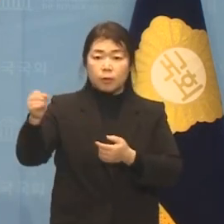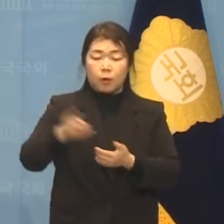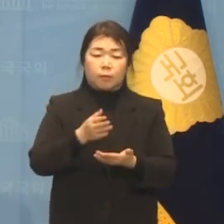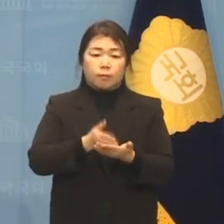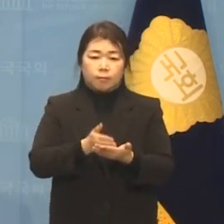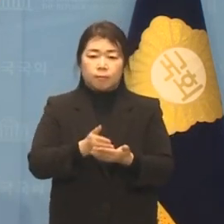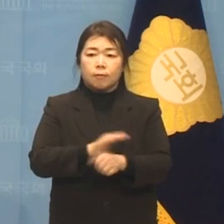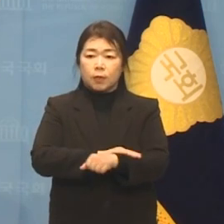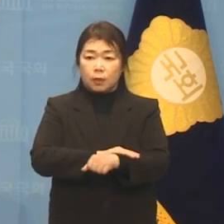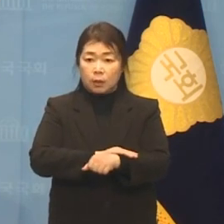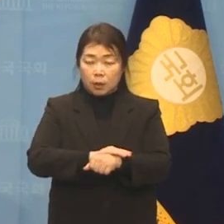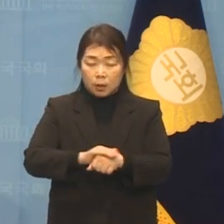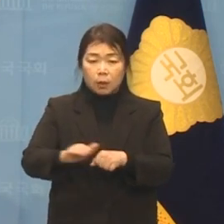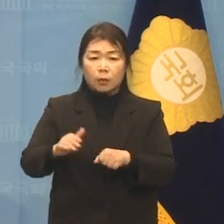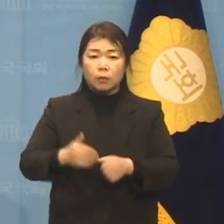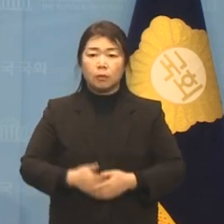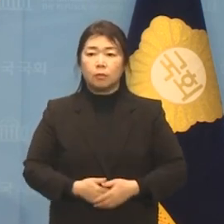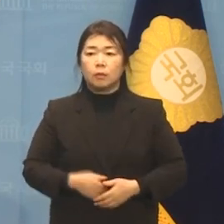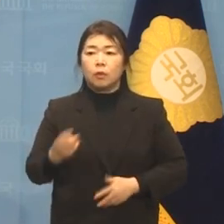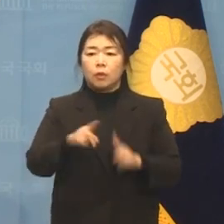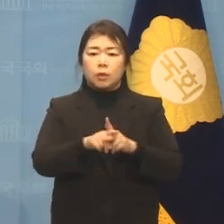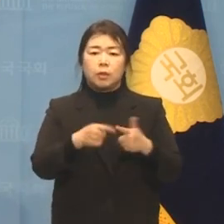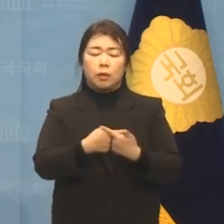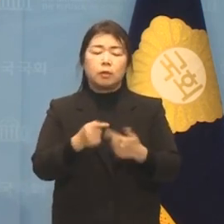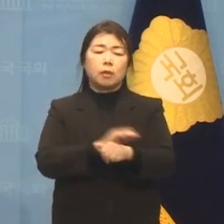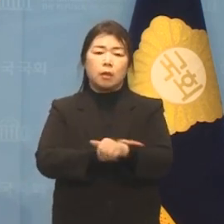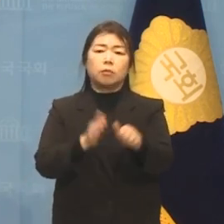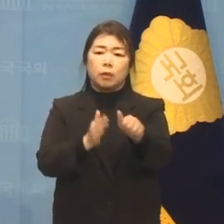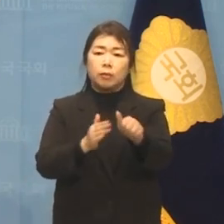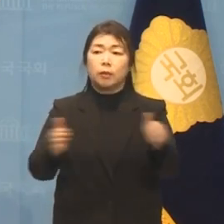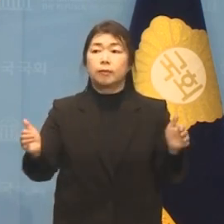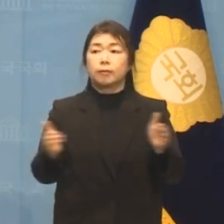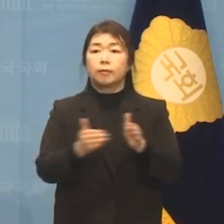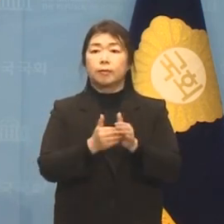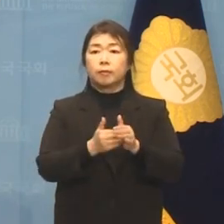또 이해를 부탁드립니다. 고맙습니다.